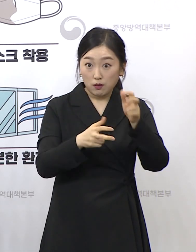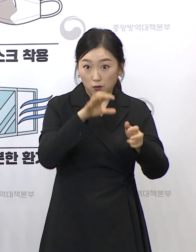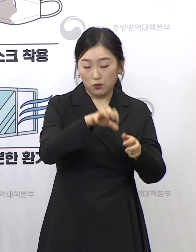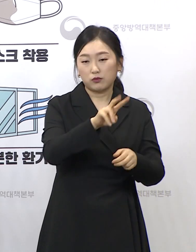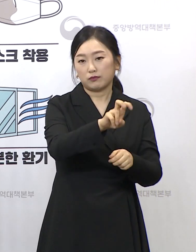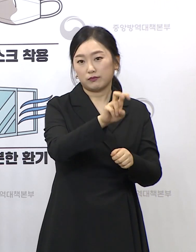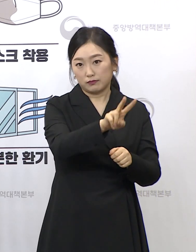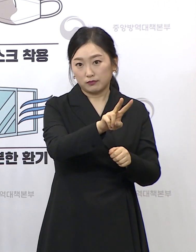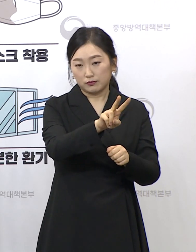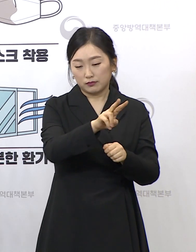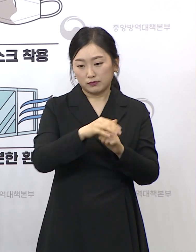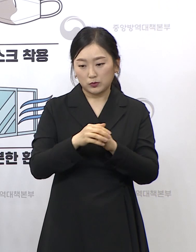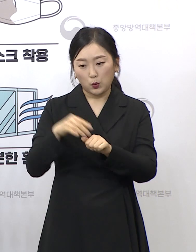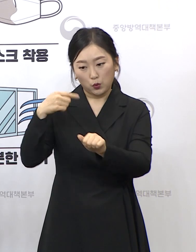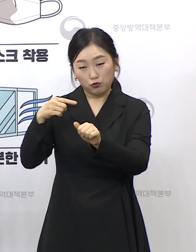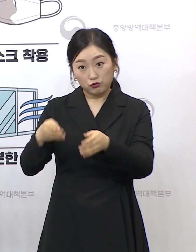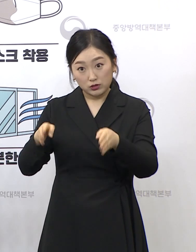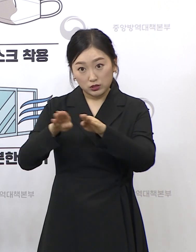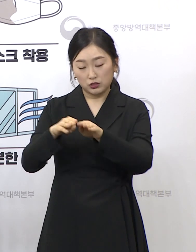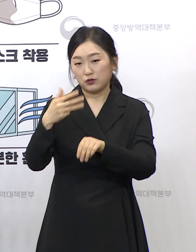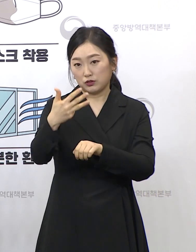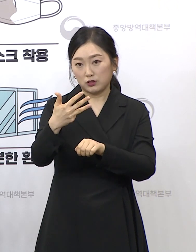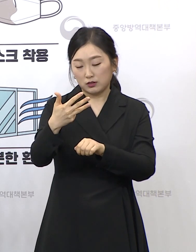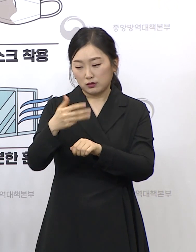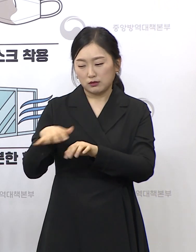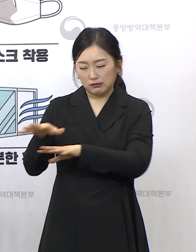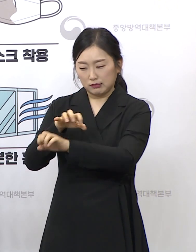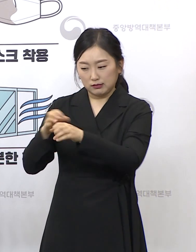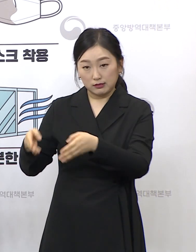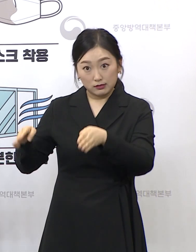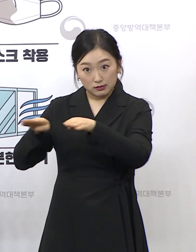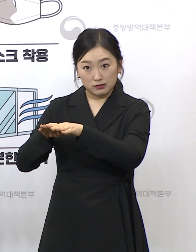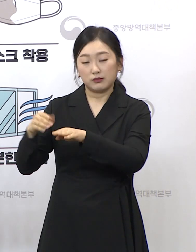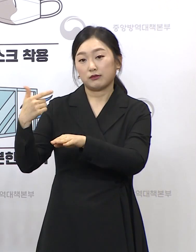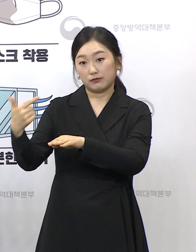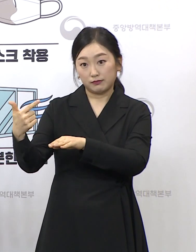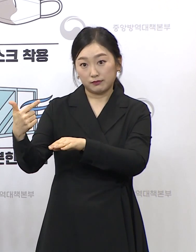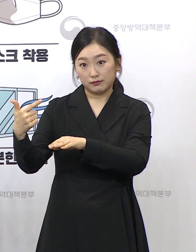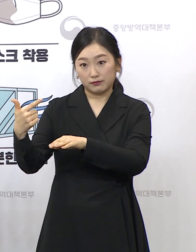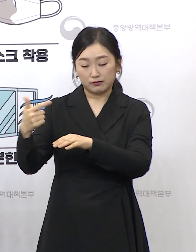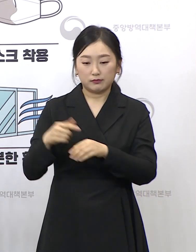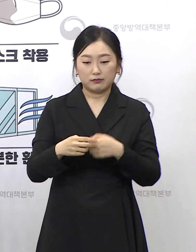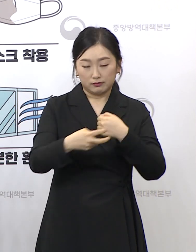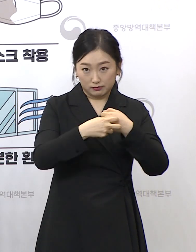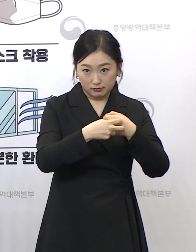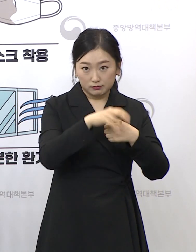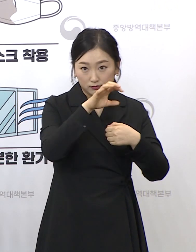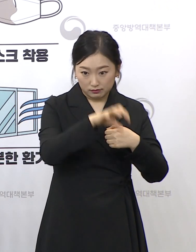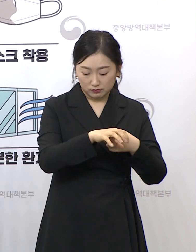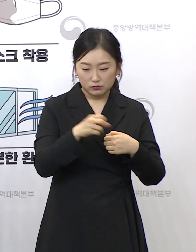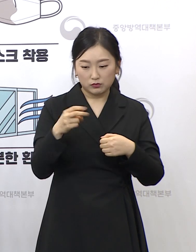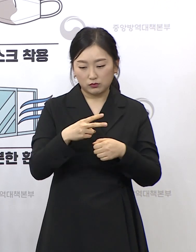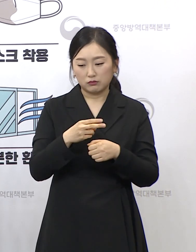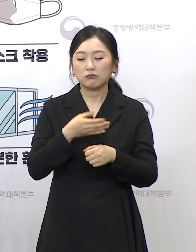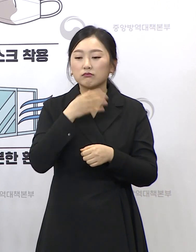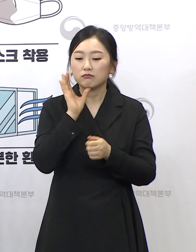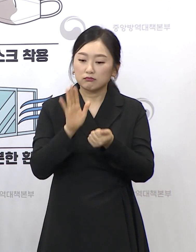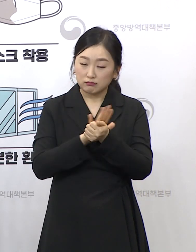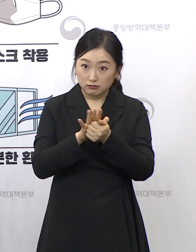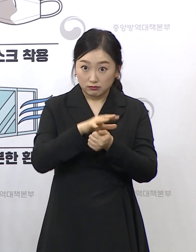22건, 교육시설이 8건, 다중이용시설이 6건, 의료기관 그리고 요양시설이